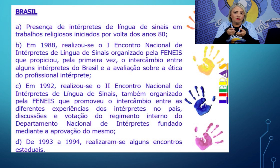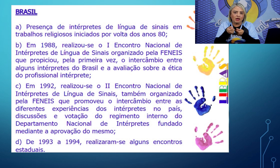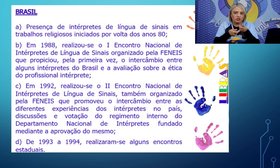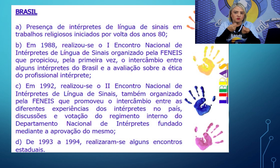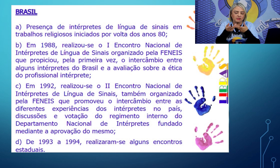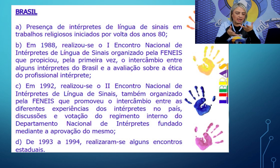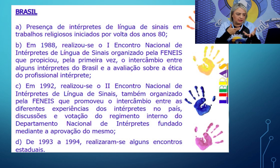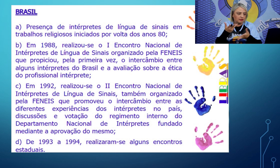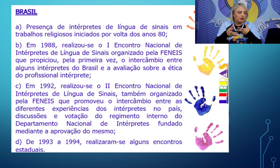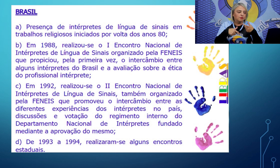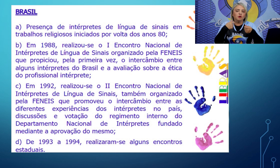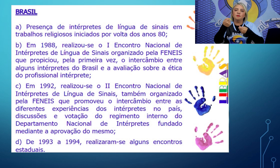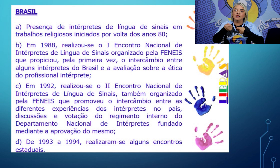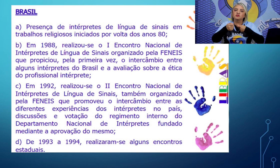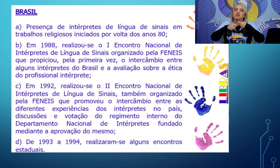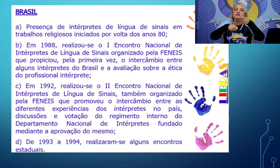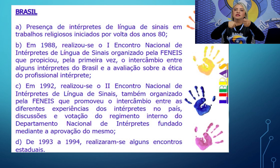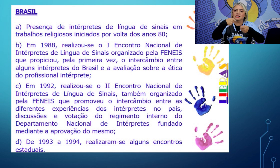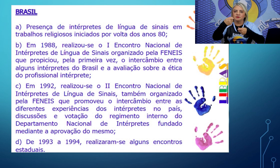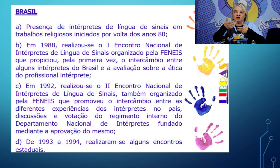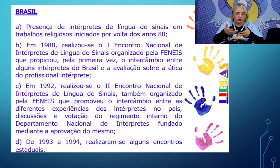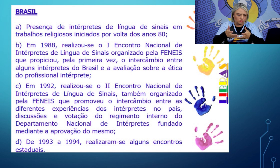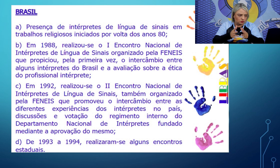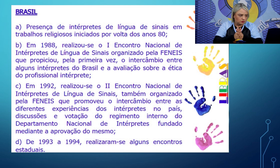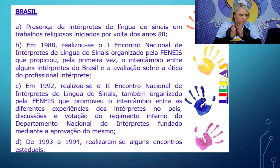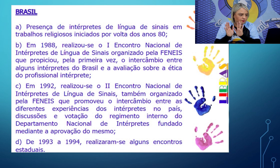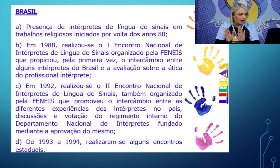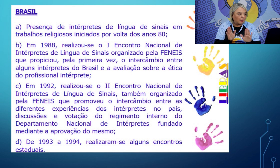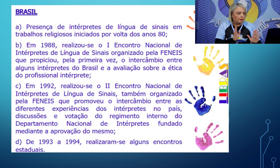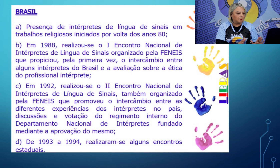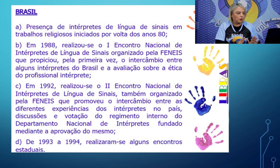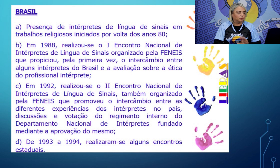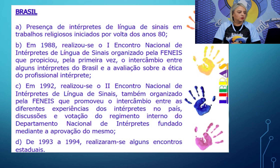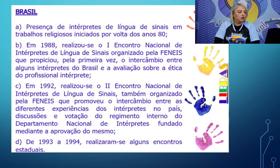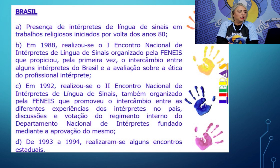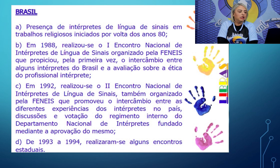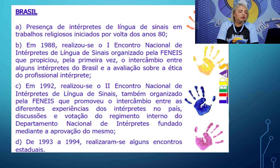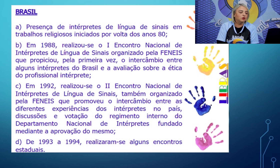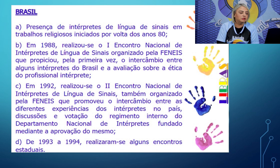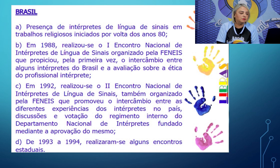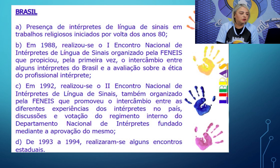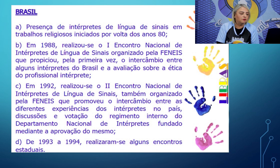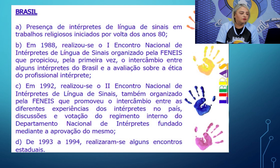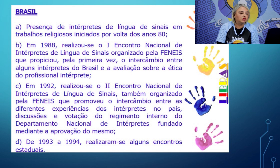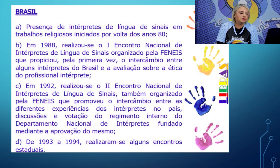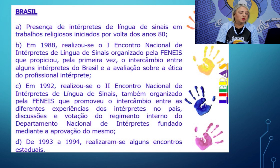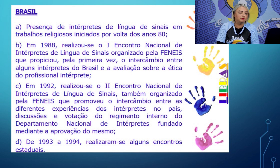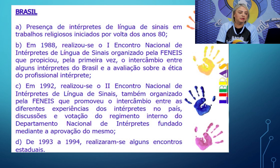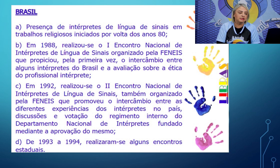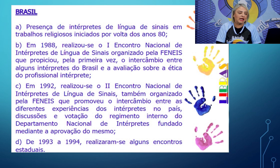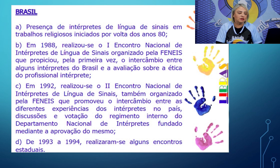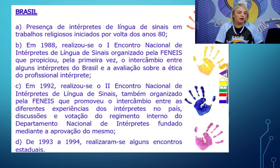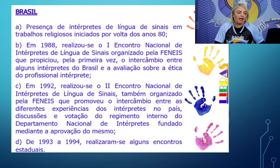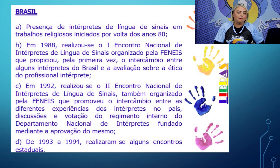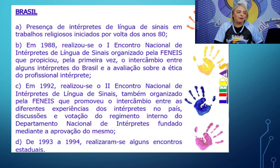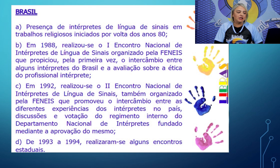linguagem usada por meios de sinais metódicos. Ponto. Em 2000, foi disponibilizada a página